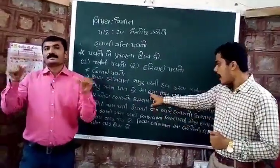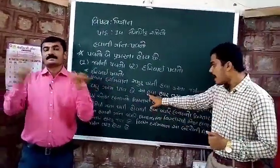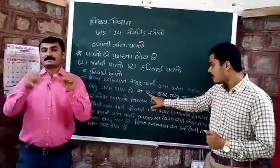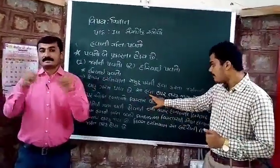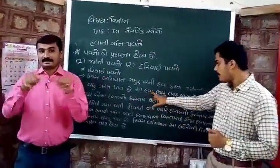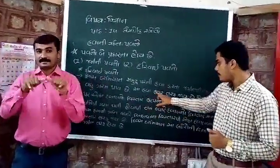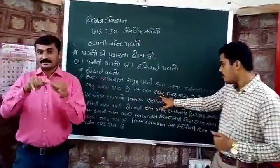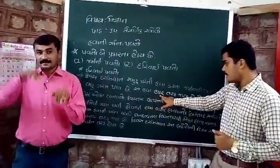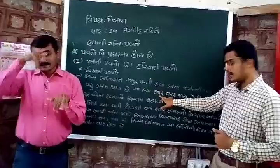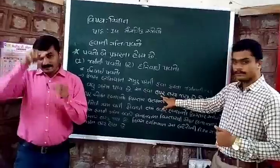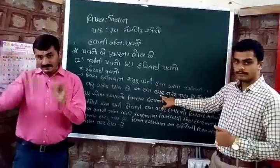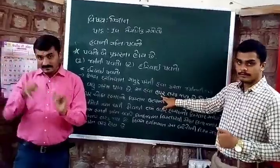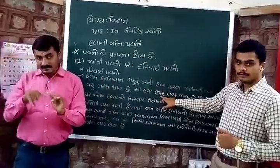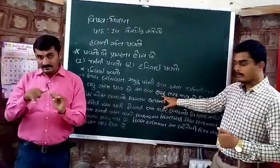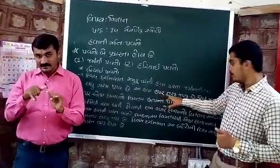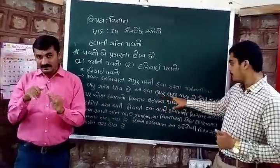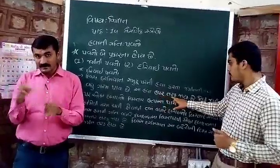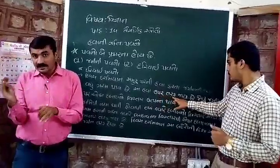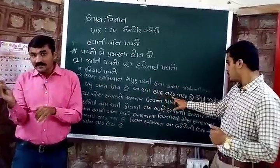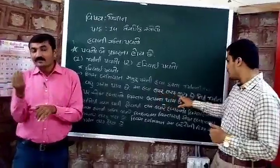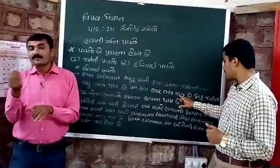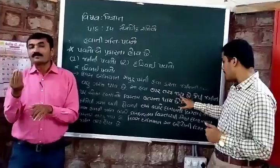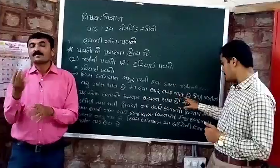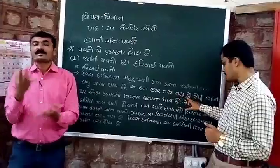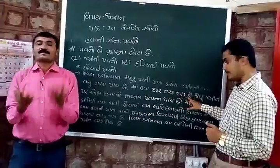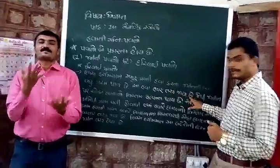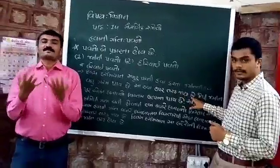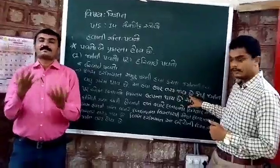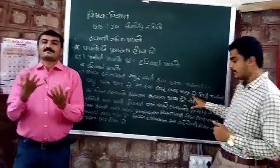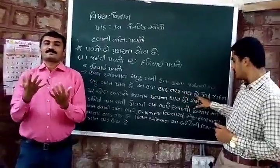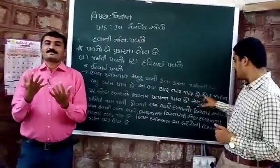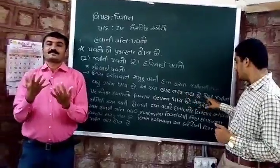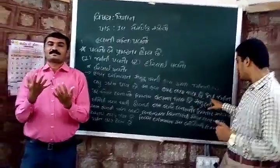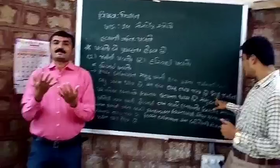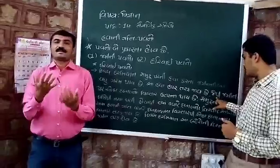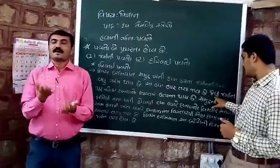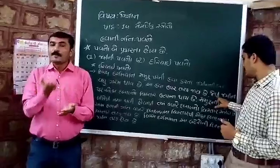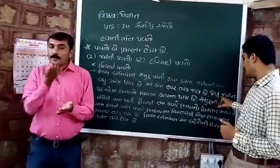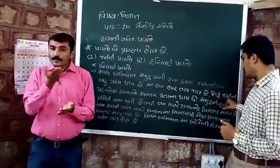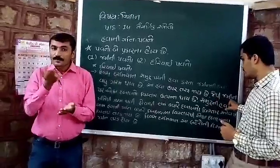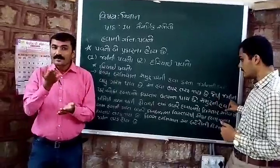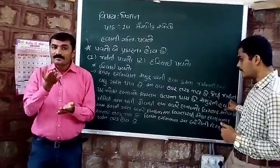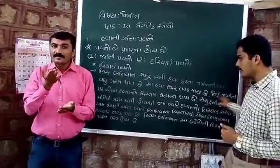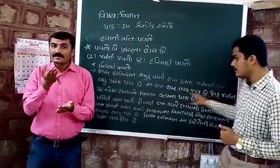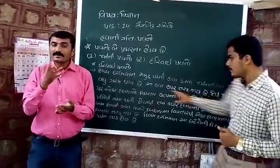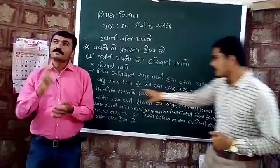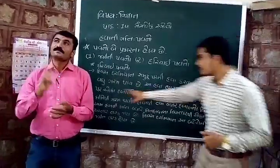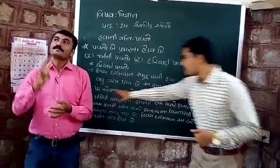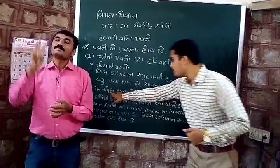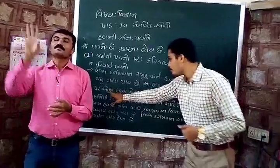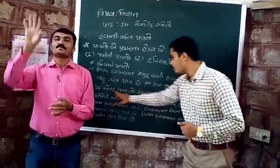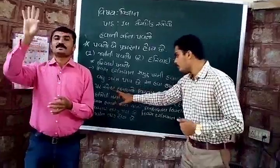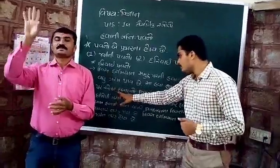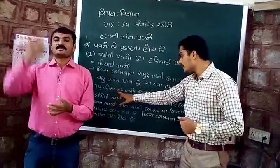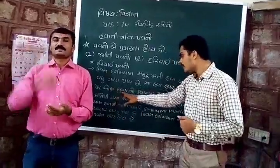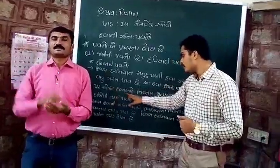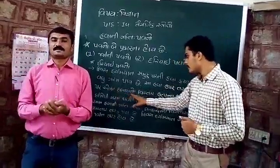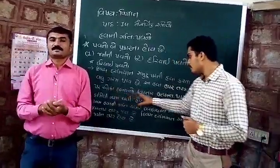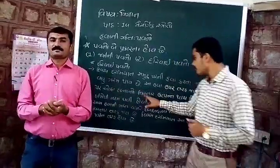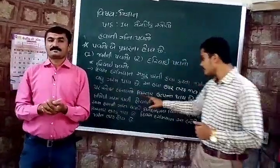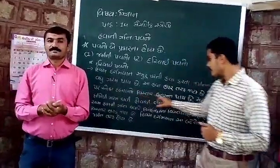આ હવા ઉપર તરફ જાય છે, જેથી જમીન પર